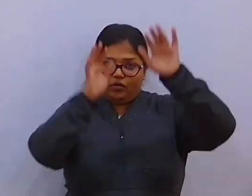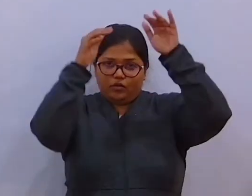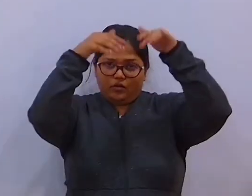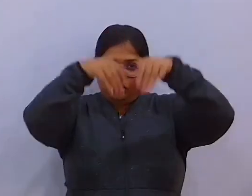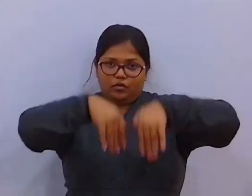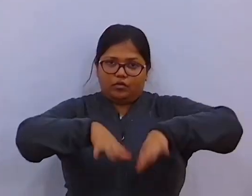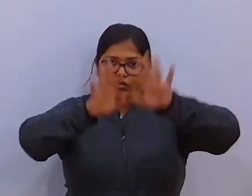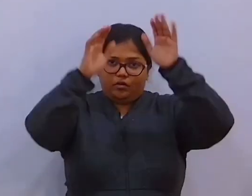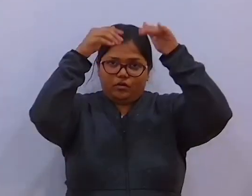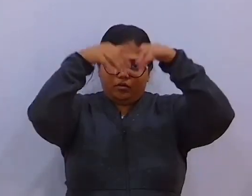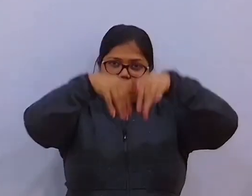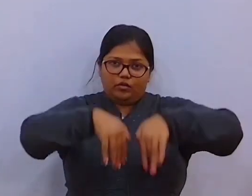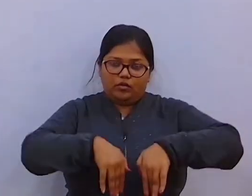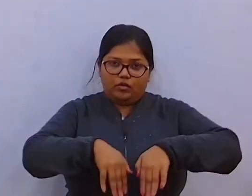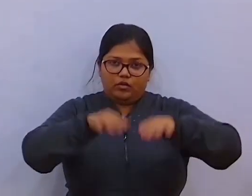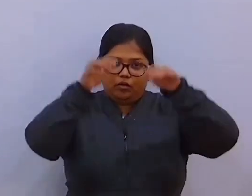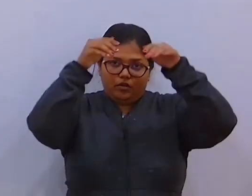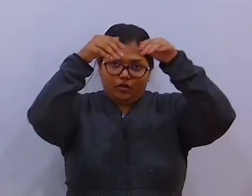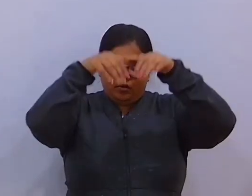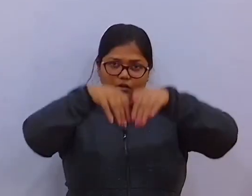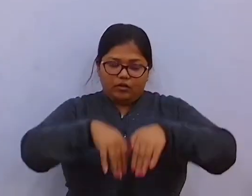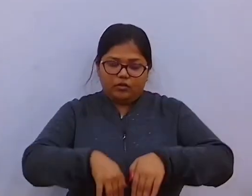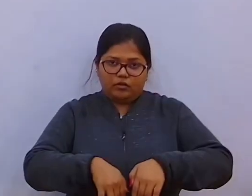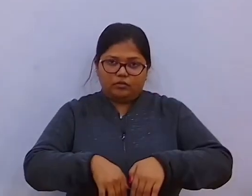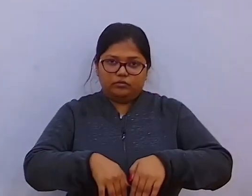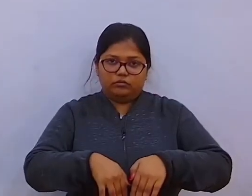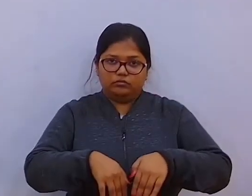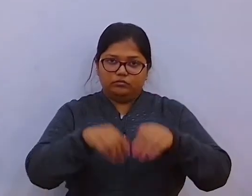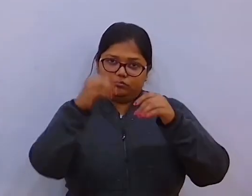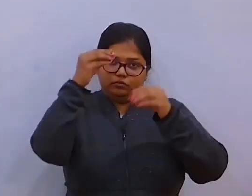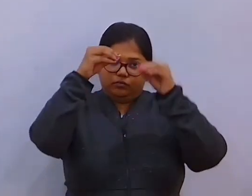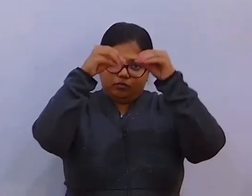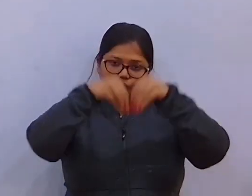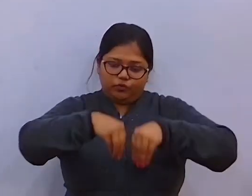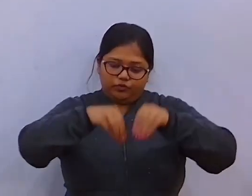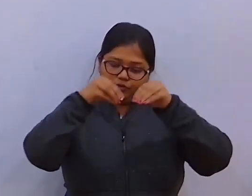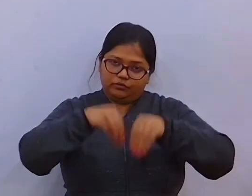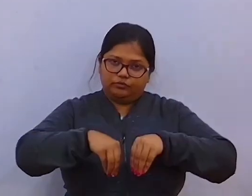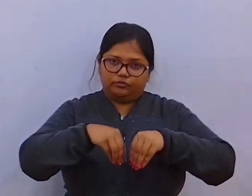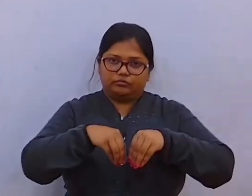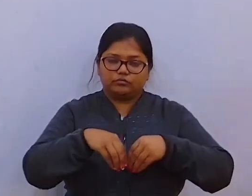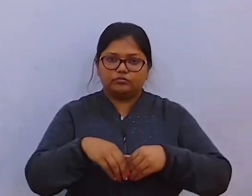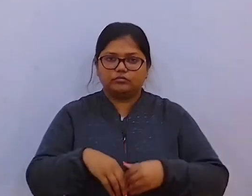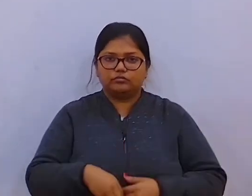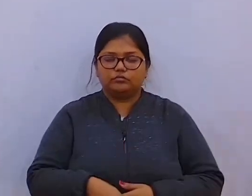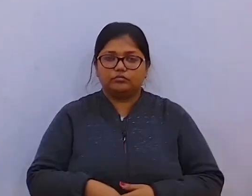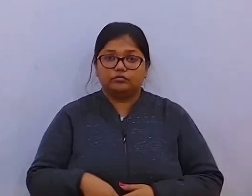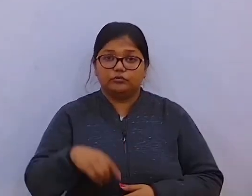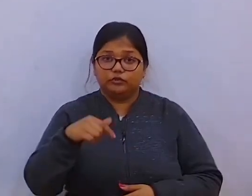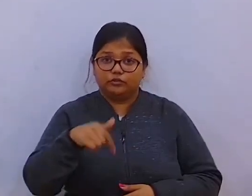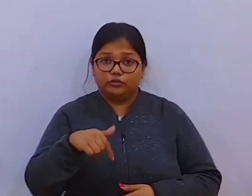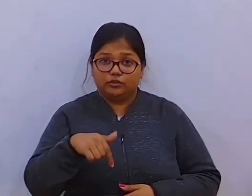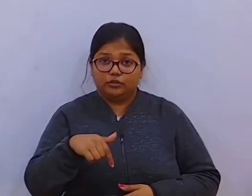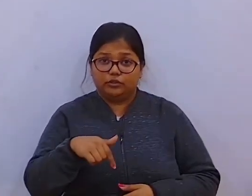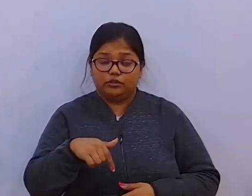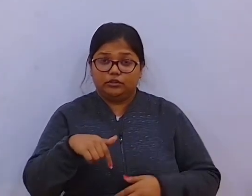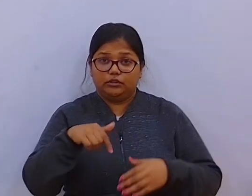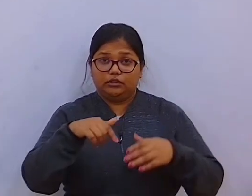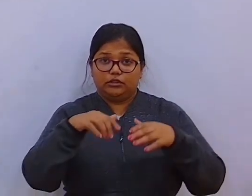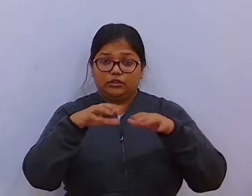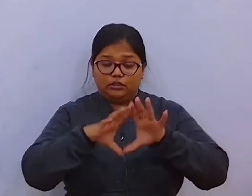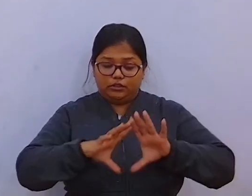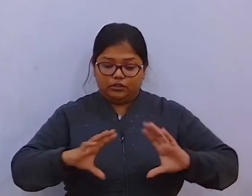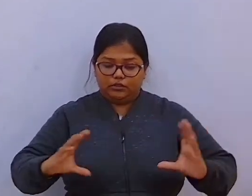है, तो व्यापारिक पवने मिलने से क्या होता है कि दक्षिणी गोलार्ध में जो है, मतलब उत्तर, अभी उत्तरी गोलार्ध